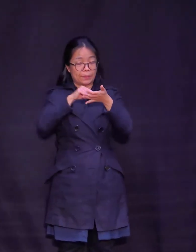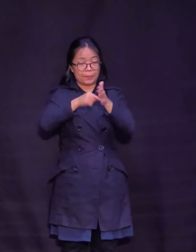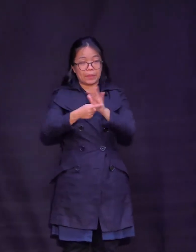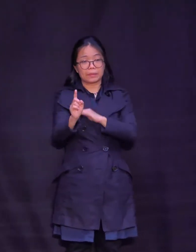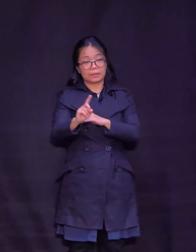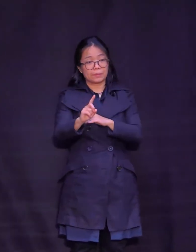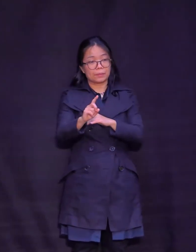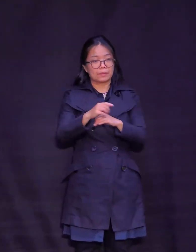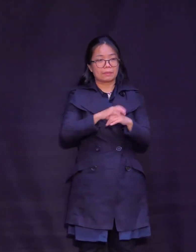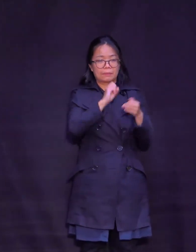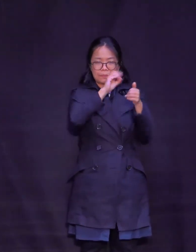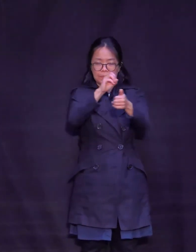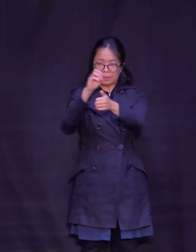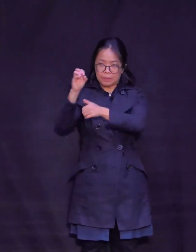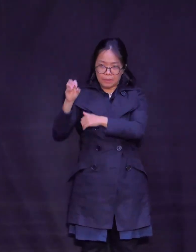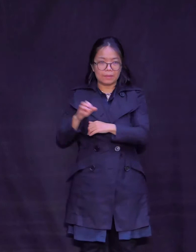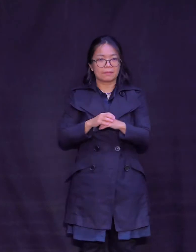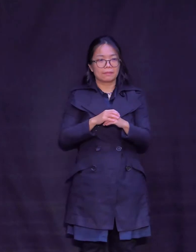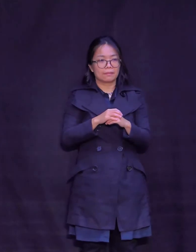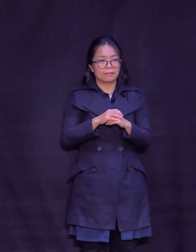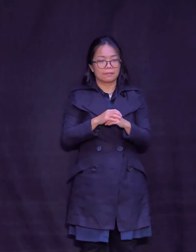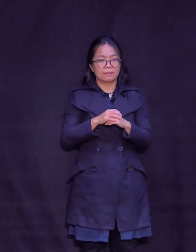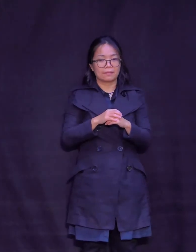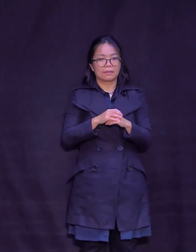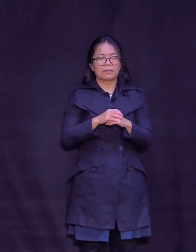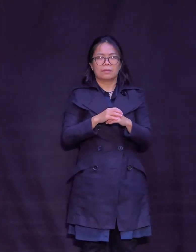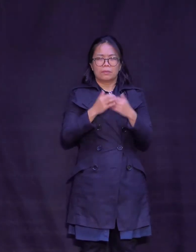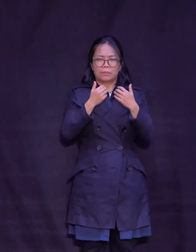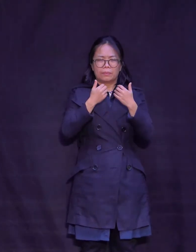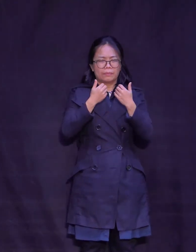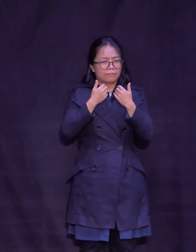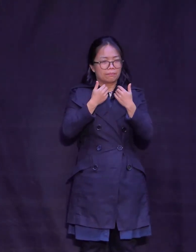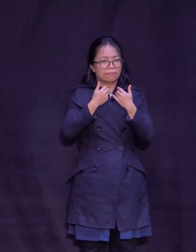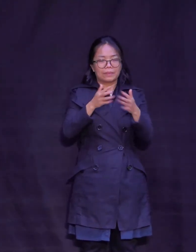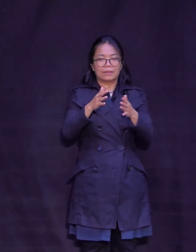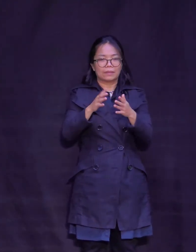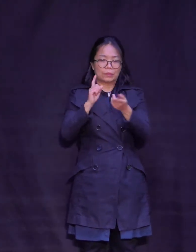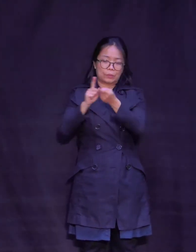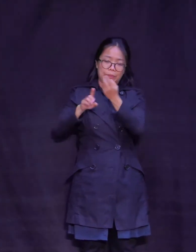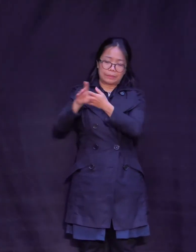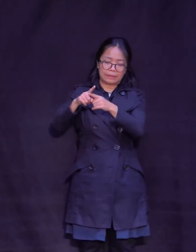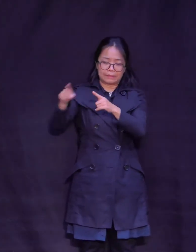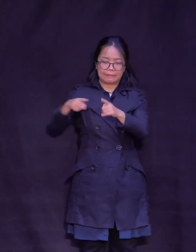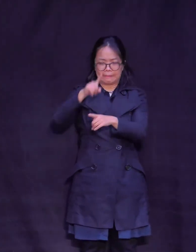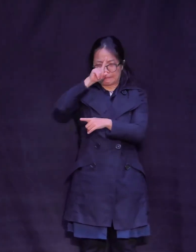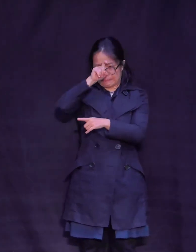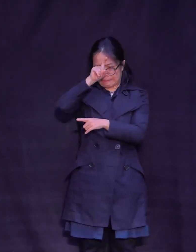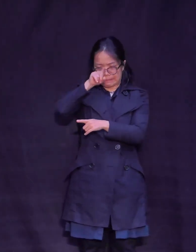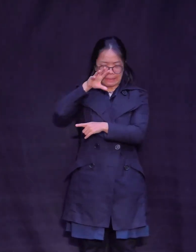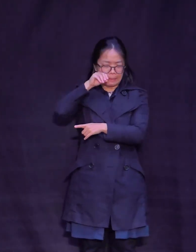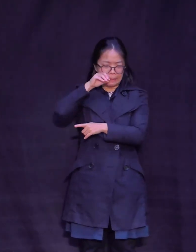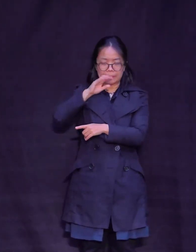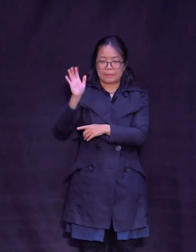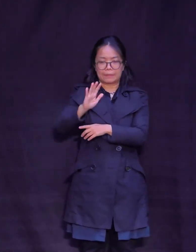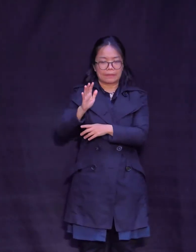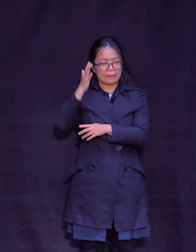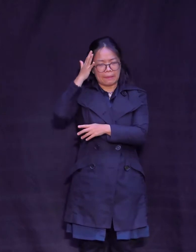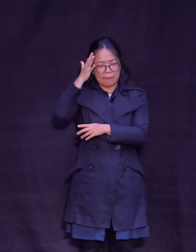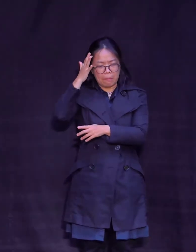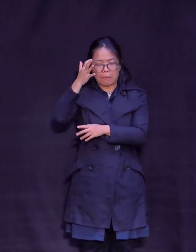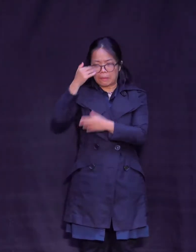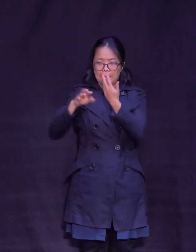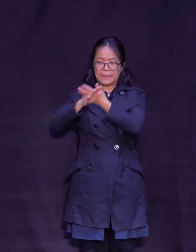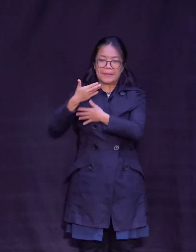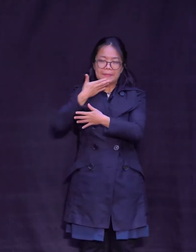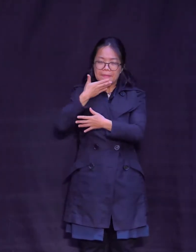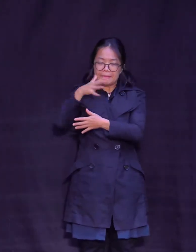是在告诉每一个人，就不要去对别人嫉妒，不要去贪恋别人的利